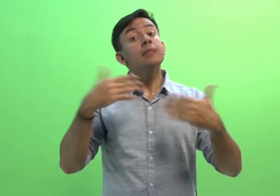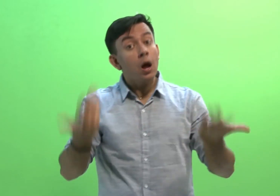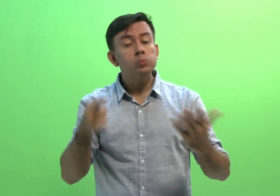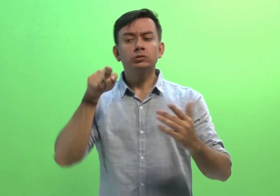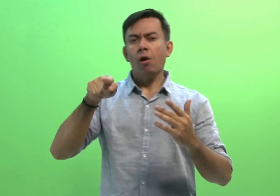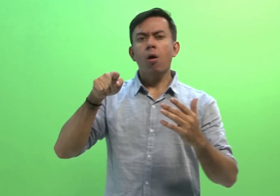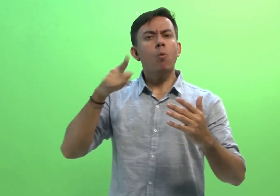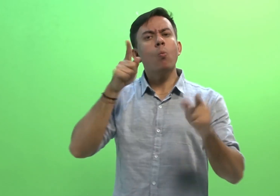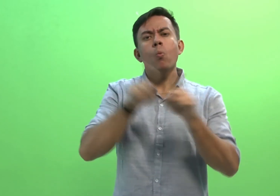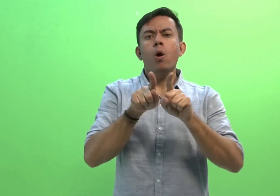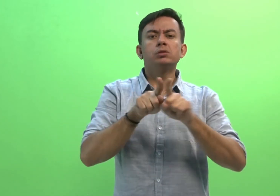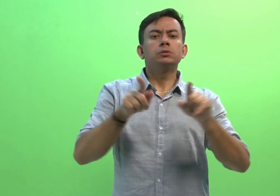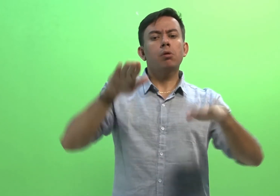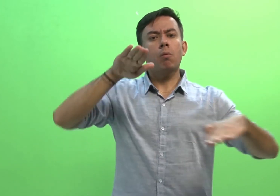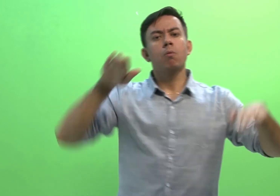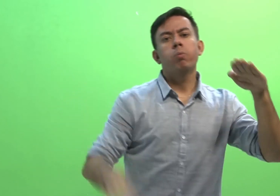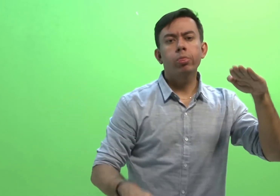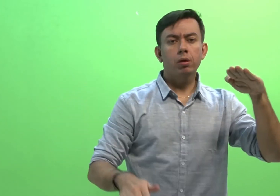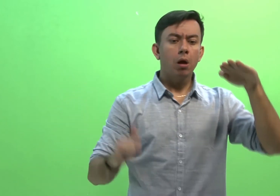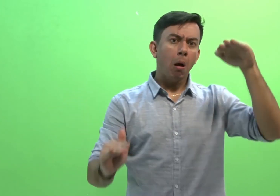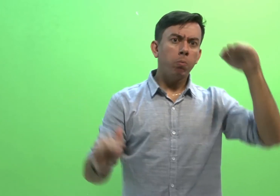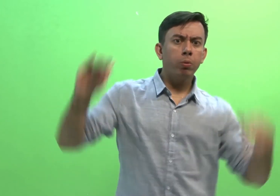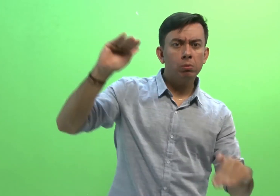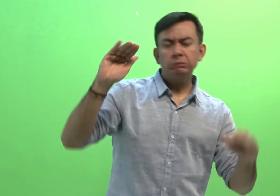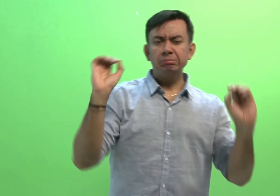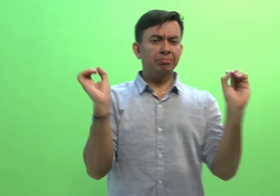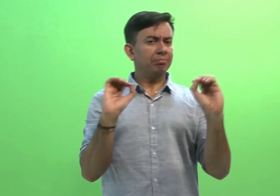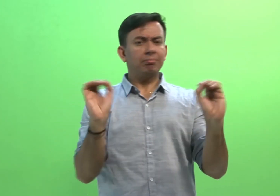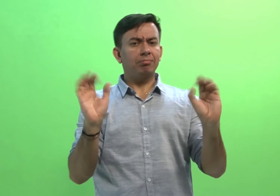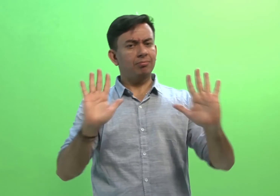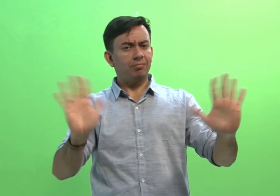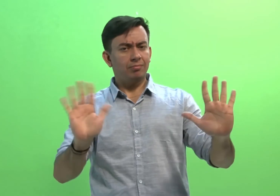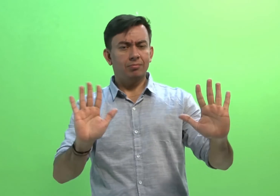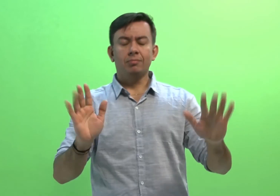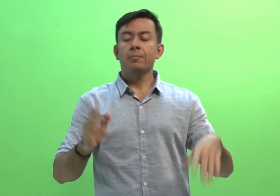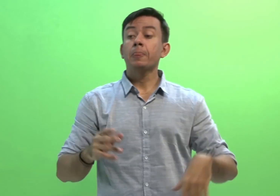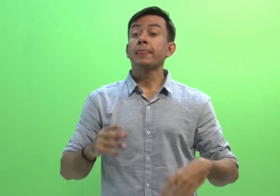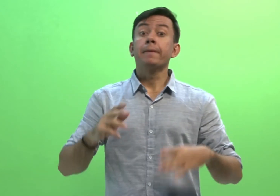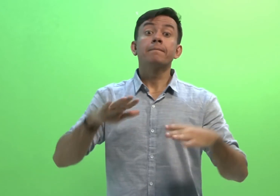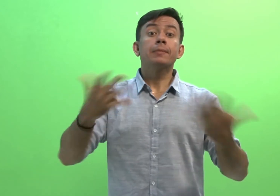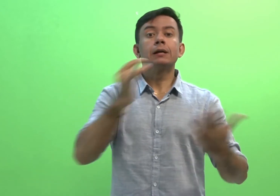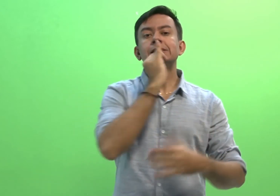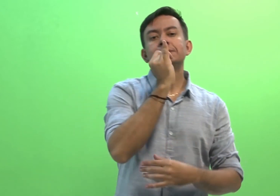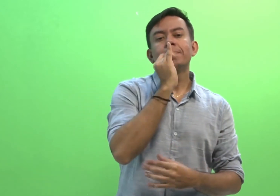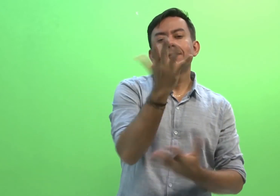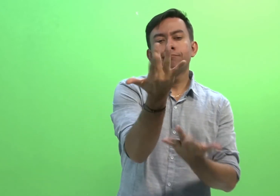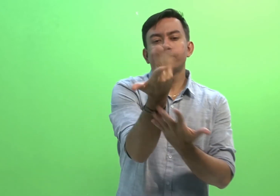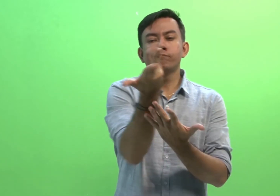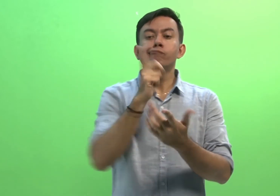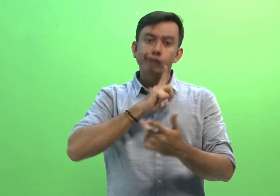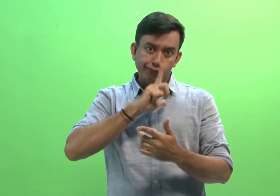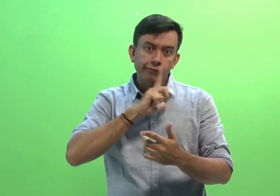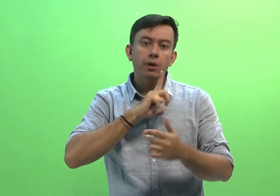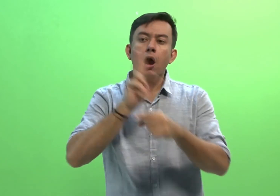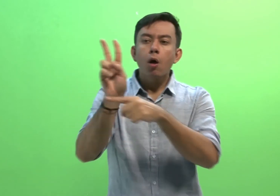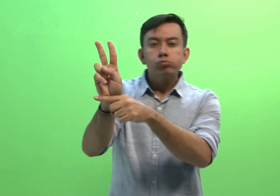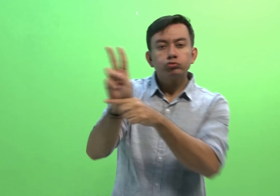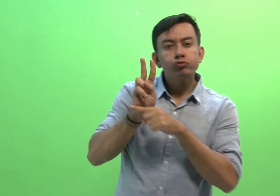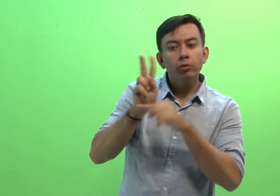Então, não tem língua majoritária ou língua inferior. Por exemplo, tem sim